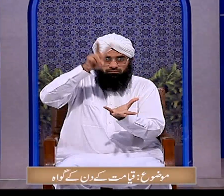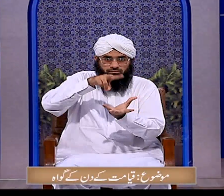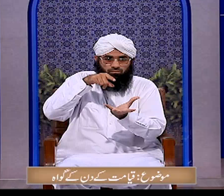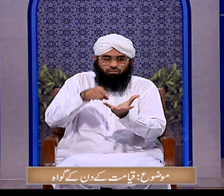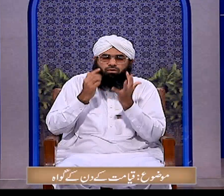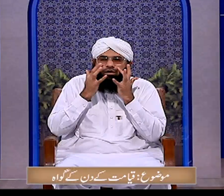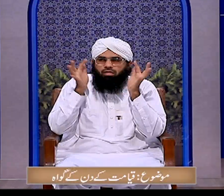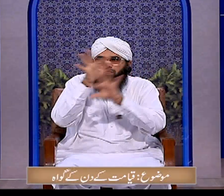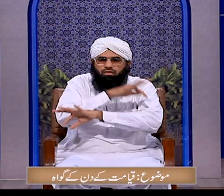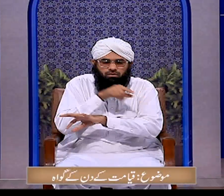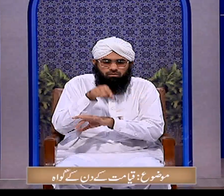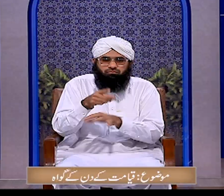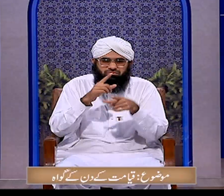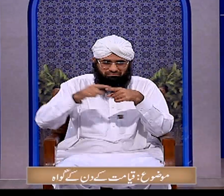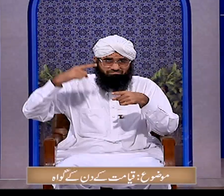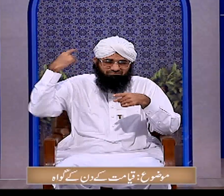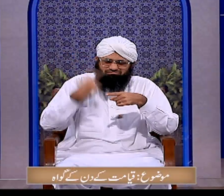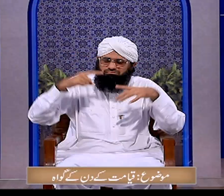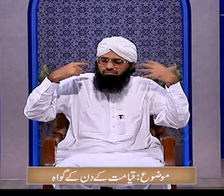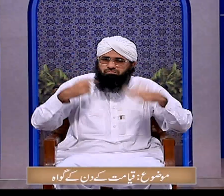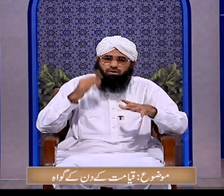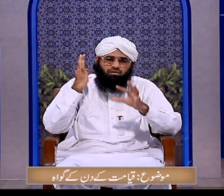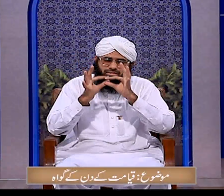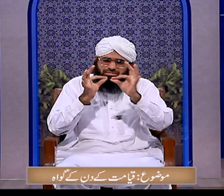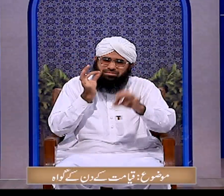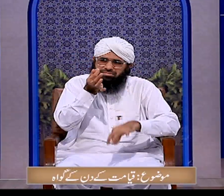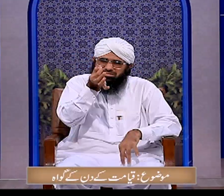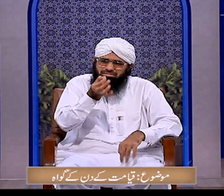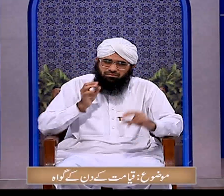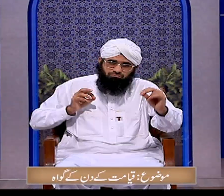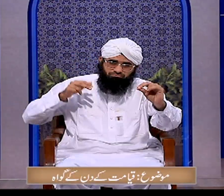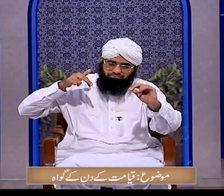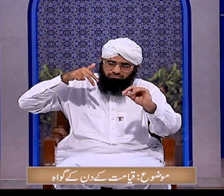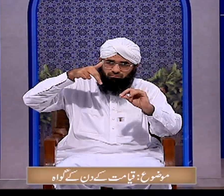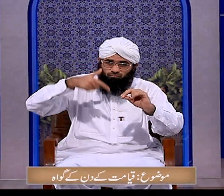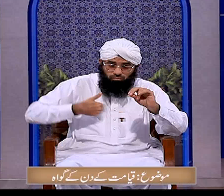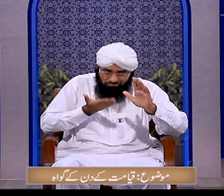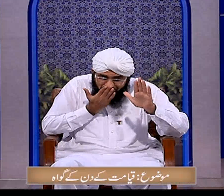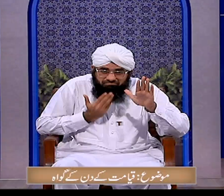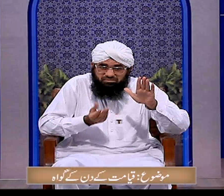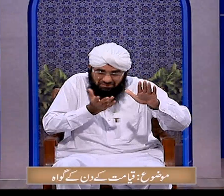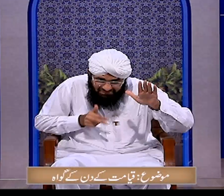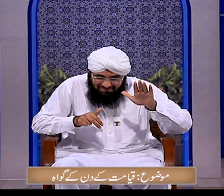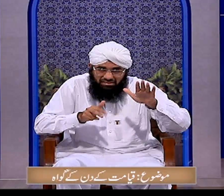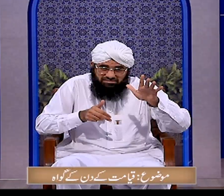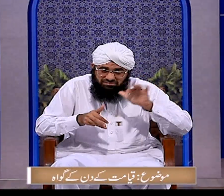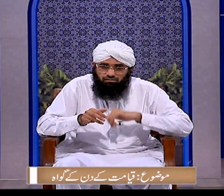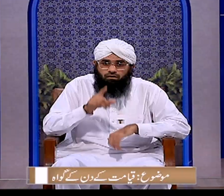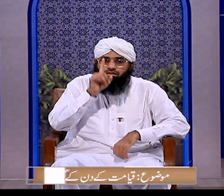گناہگار جہنم کی پشت پر رکھے اندھیرے میں ڈوبے ہوئے تلوار سے تیز اور بال سے باریک پل صراط